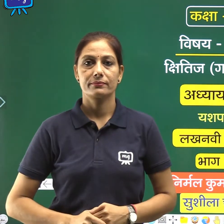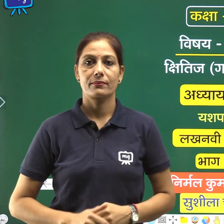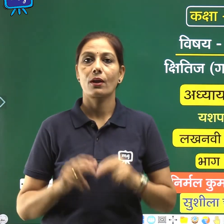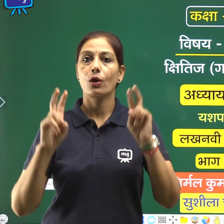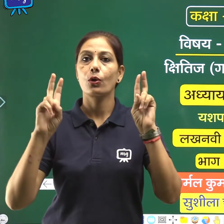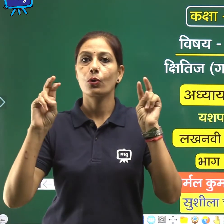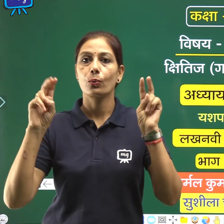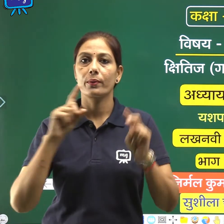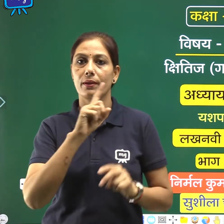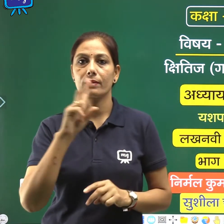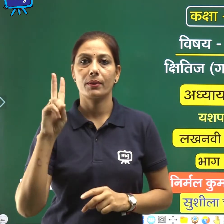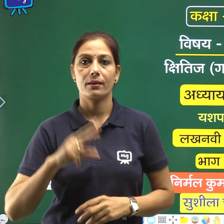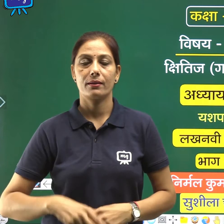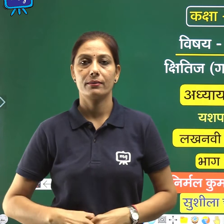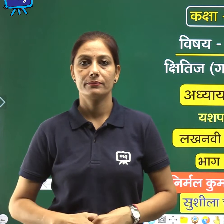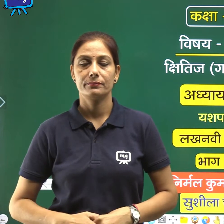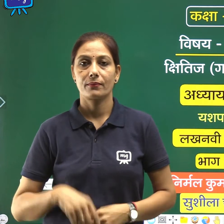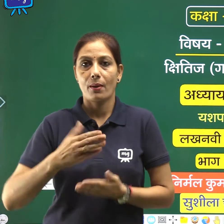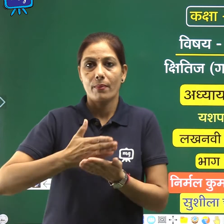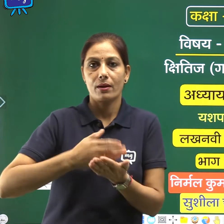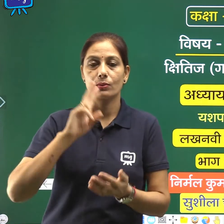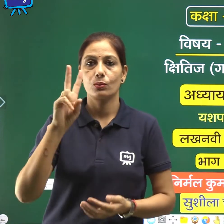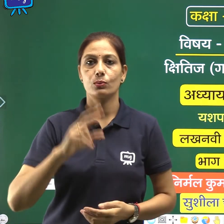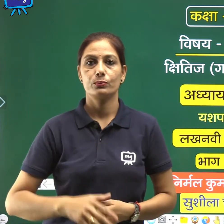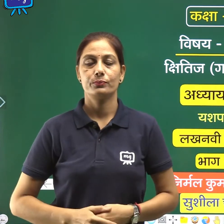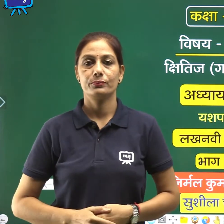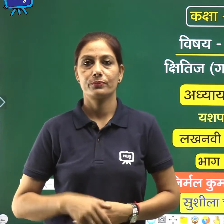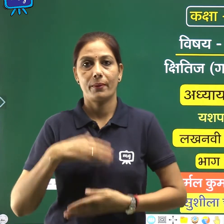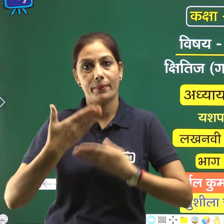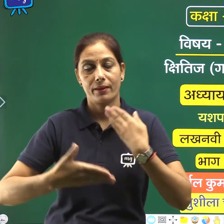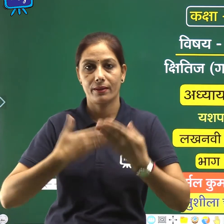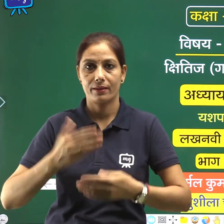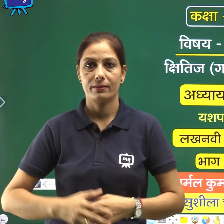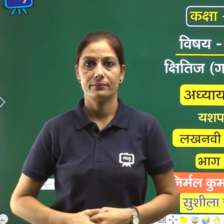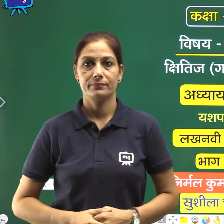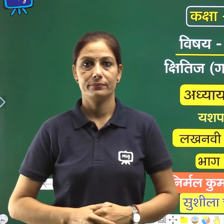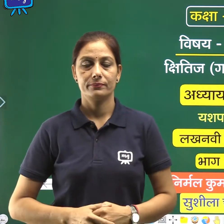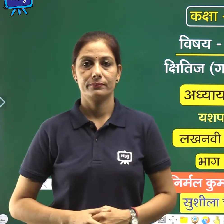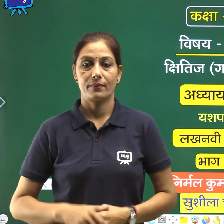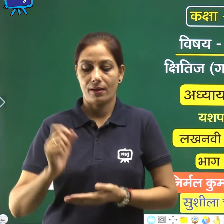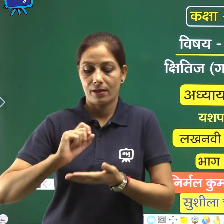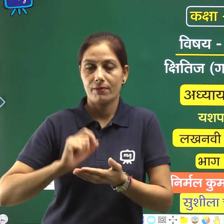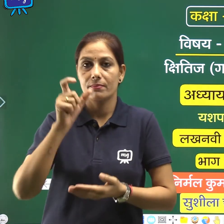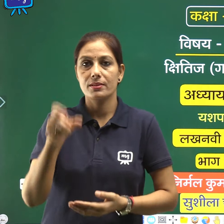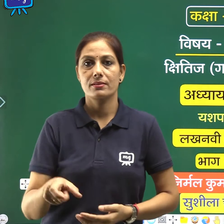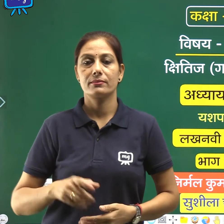अध्याय 12 का भाग 2 पढ़ेंगे। लेखक